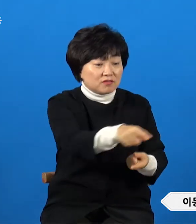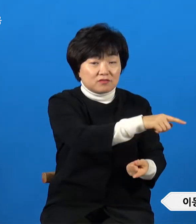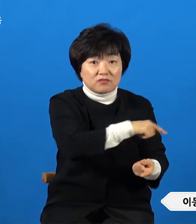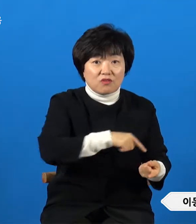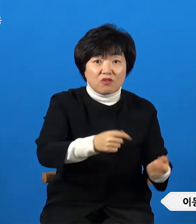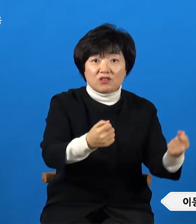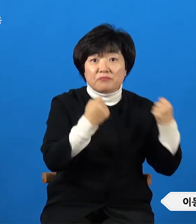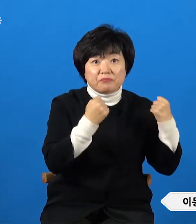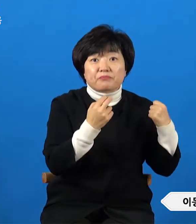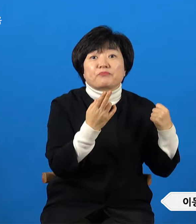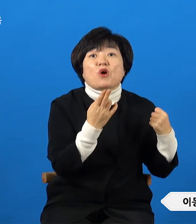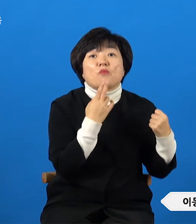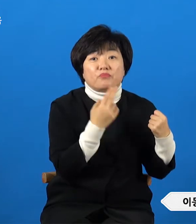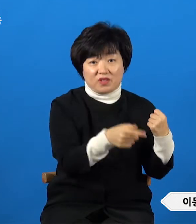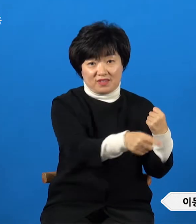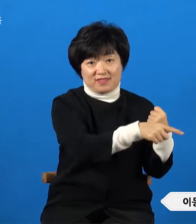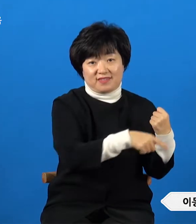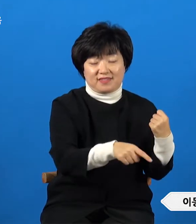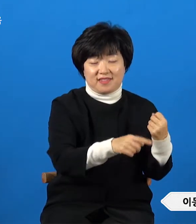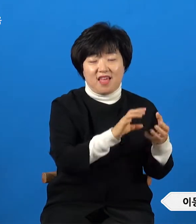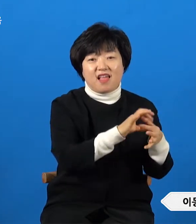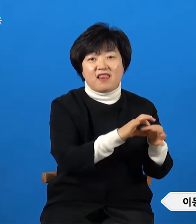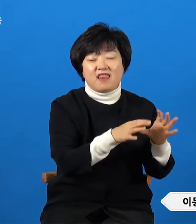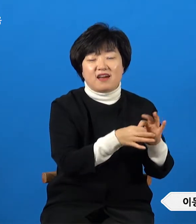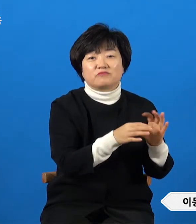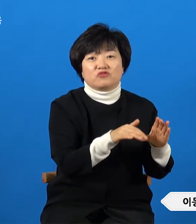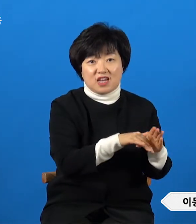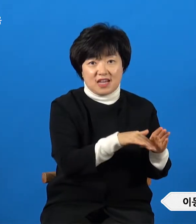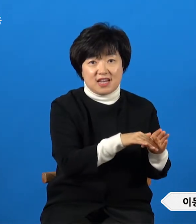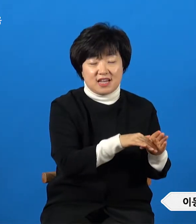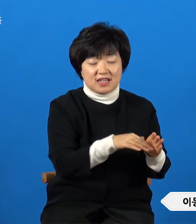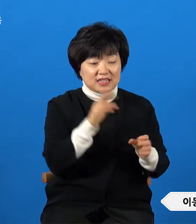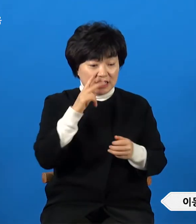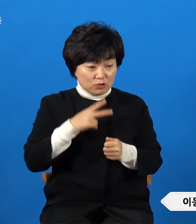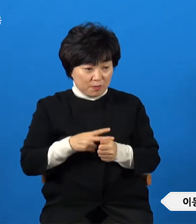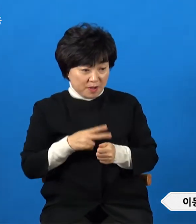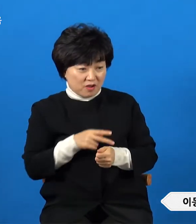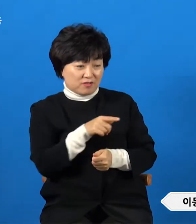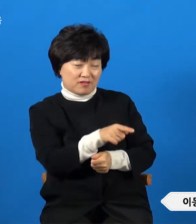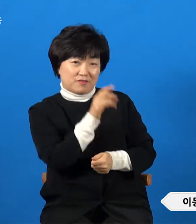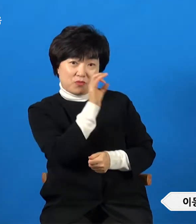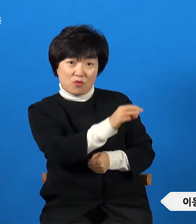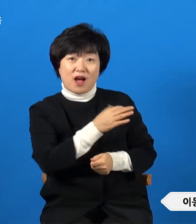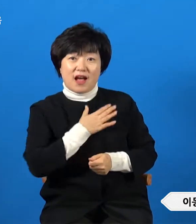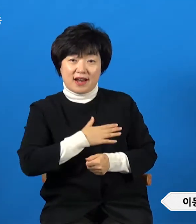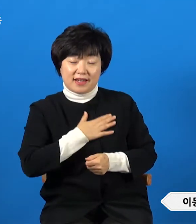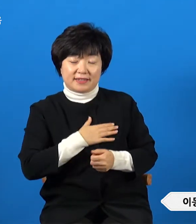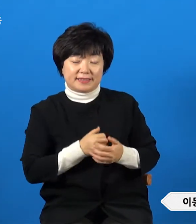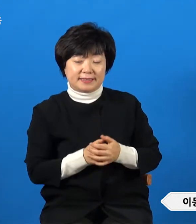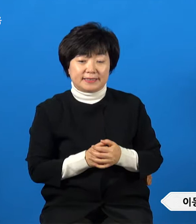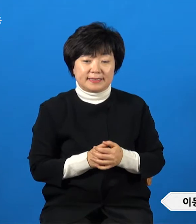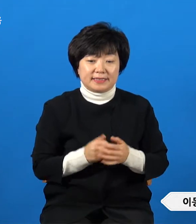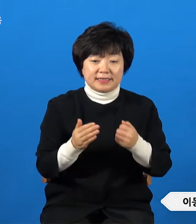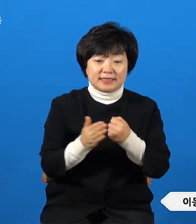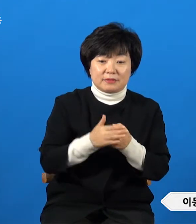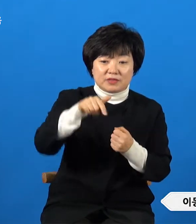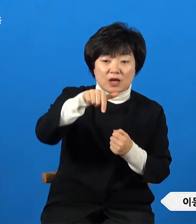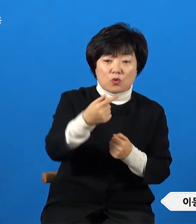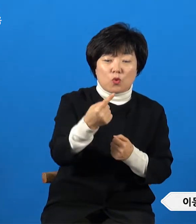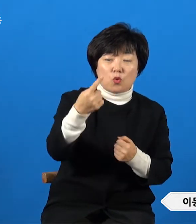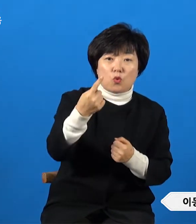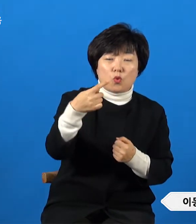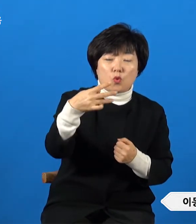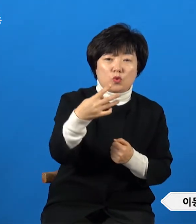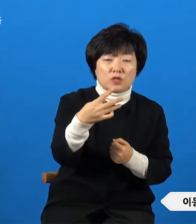무력한 세속적인 지혜에 불과했던 것입니다. 이것을 바울은 알았어요. 그래서 고린도전서 1장